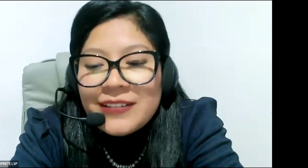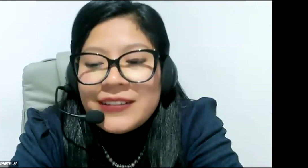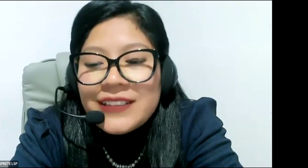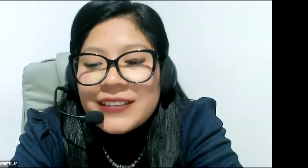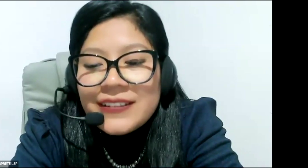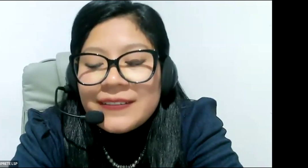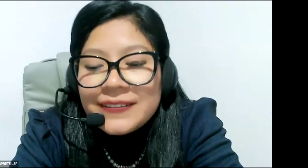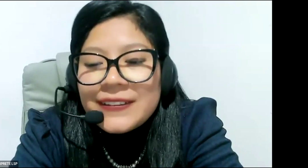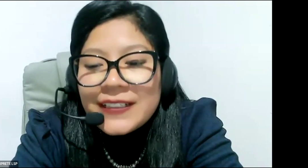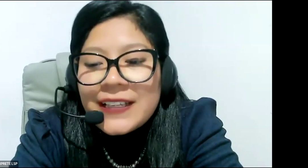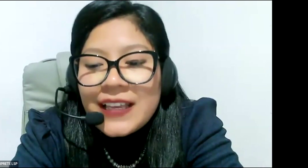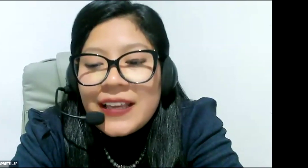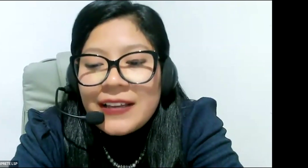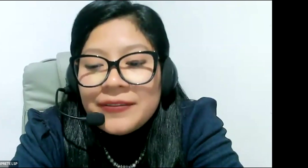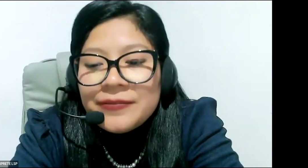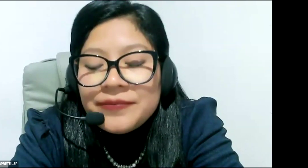muy buenas